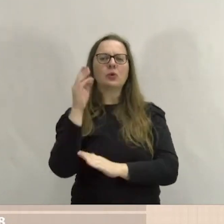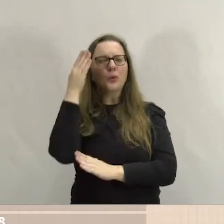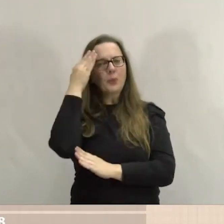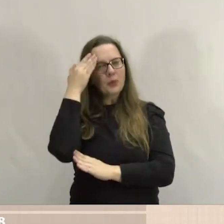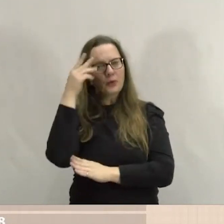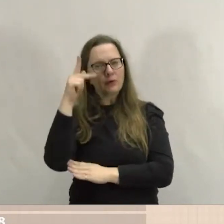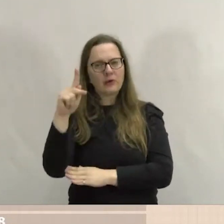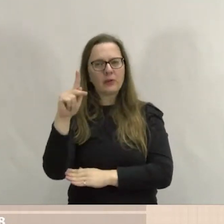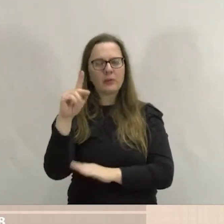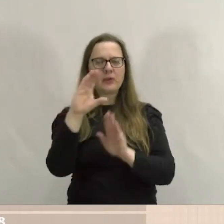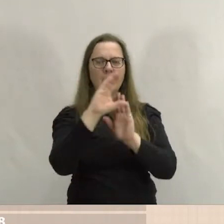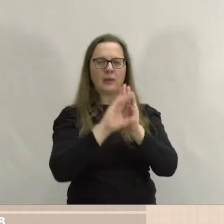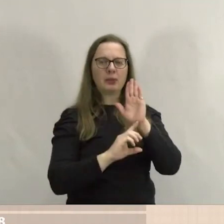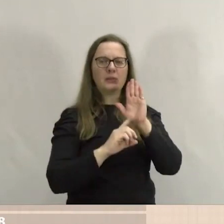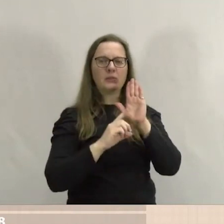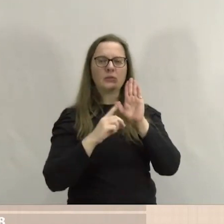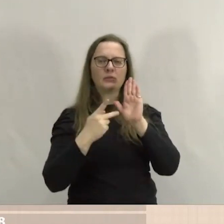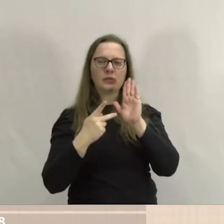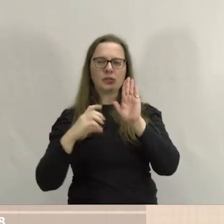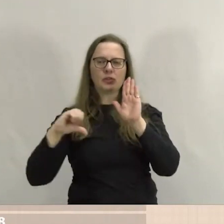versículo 18.